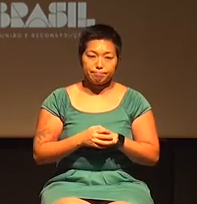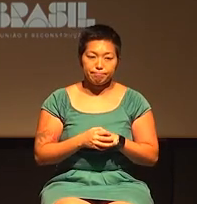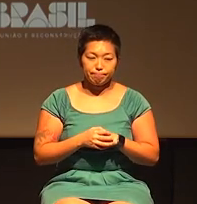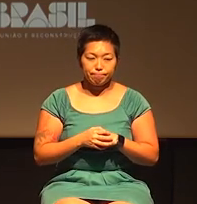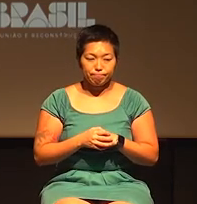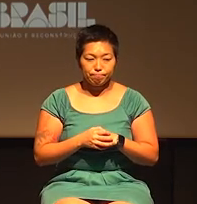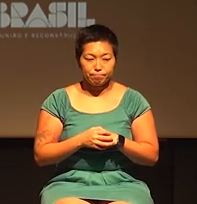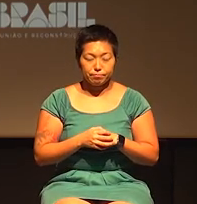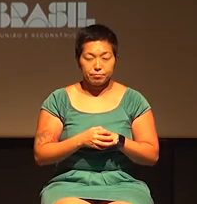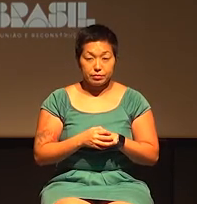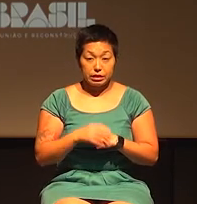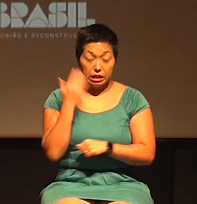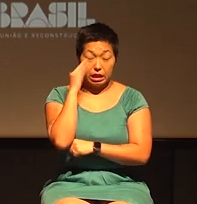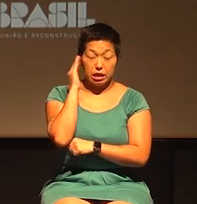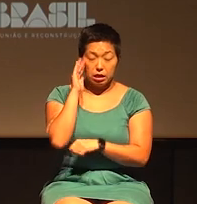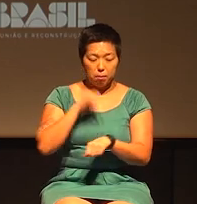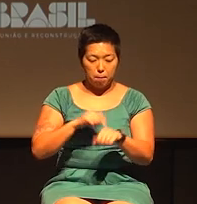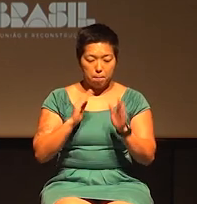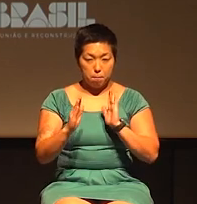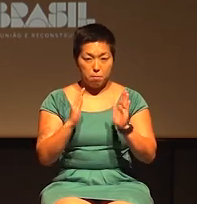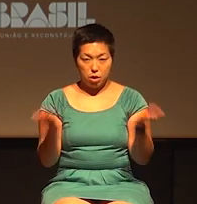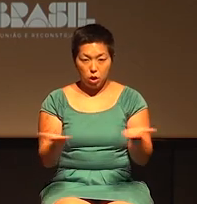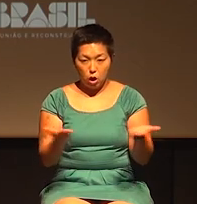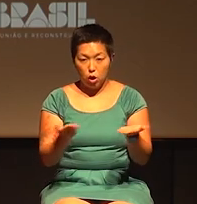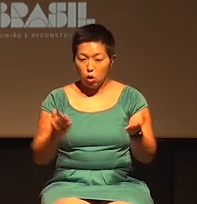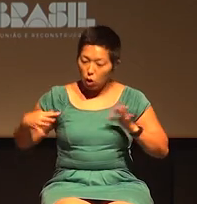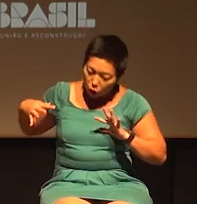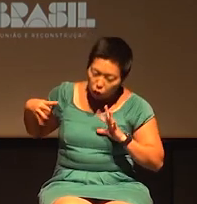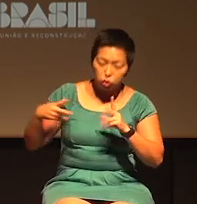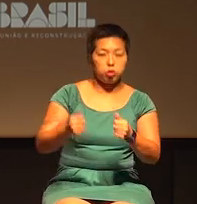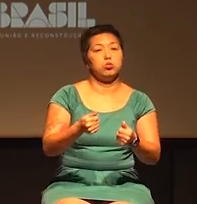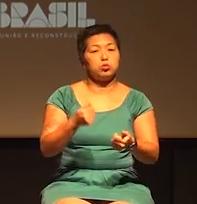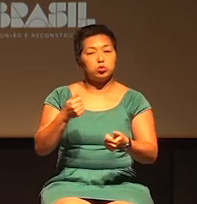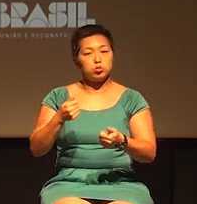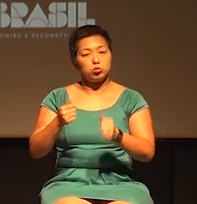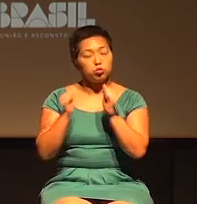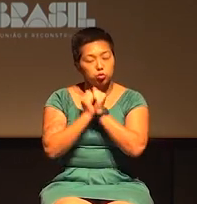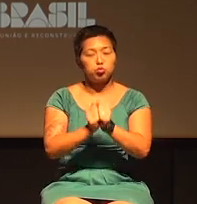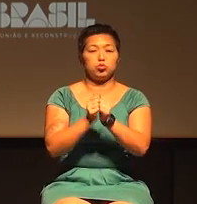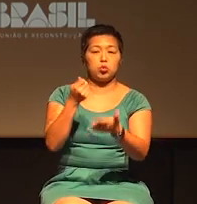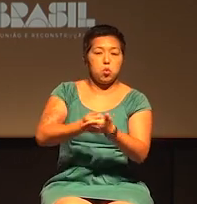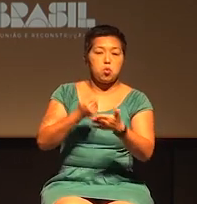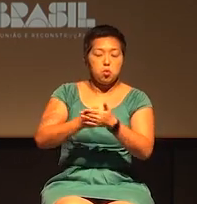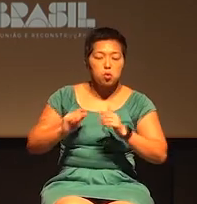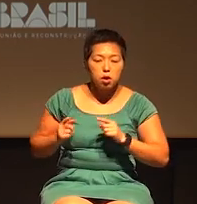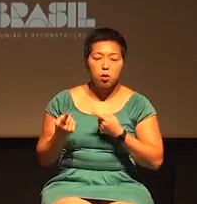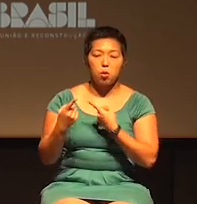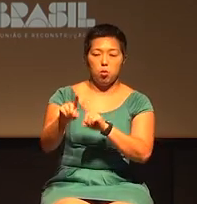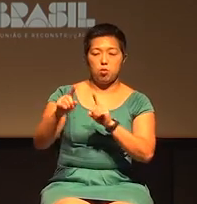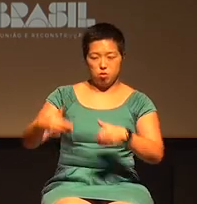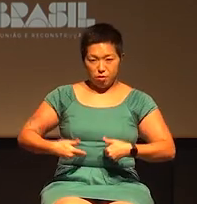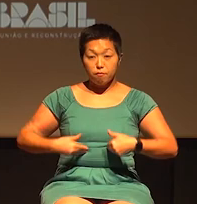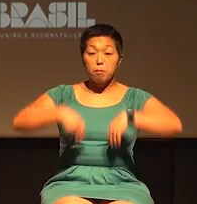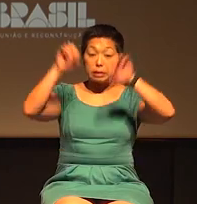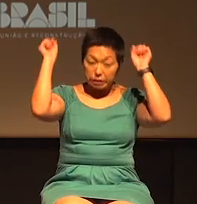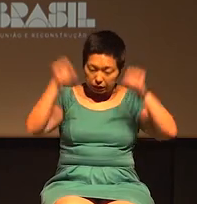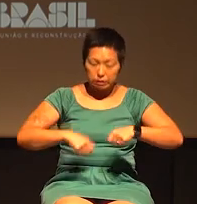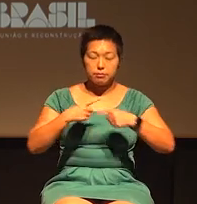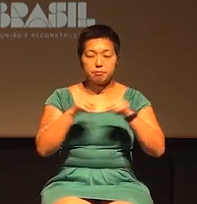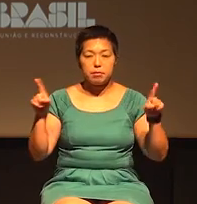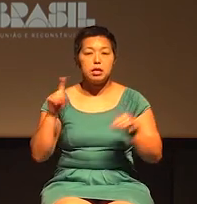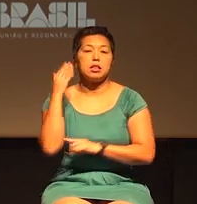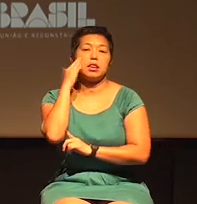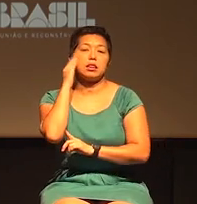eh entendemos que esse momento é um momento de todos na luta contra a fome sim mas ainda assim a gente